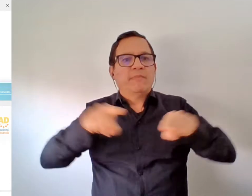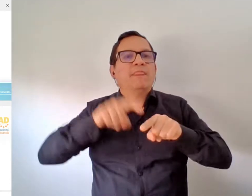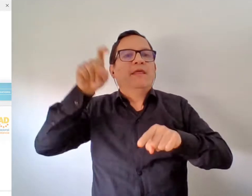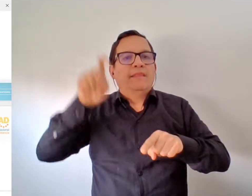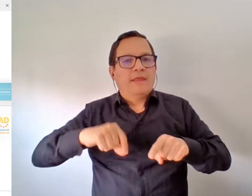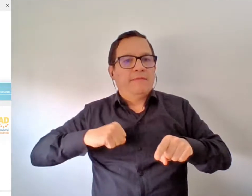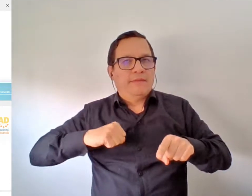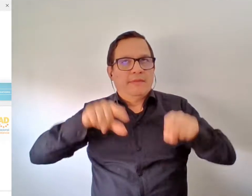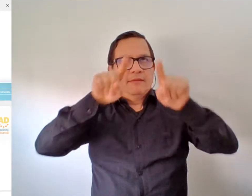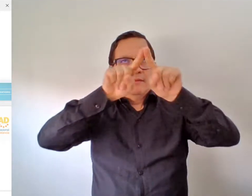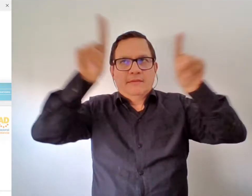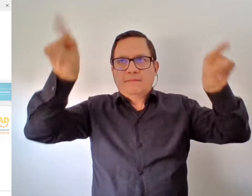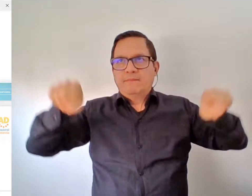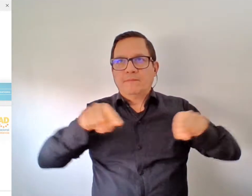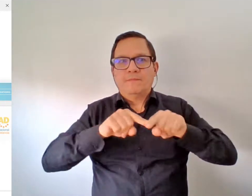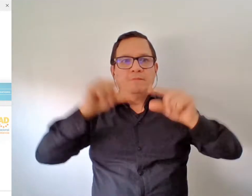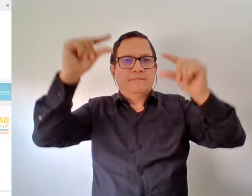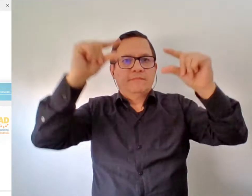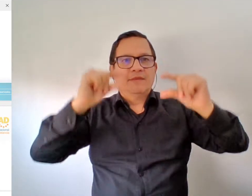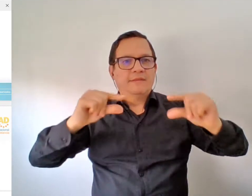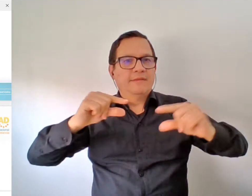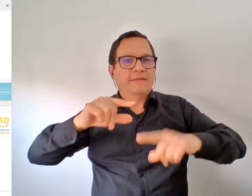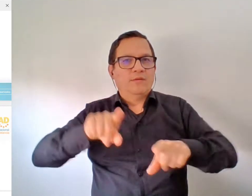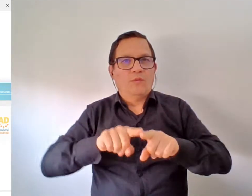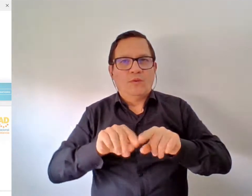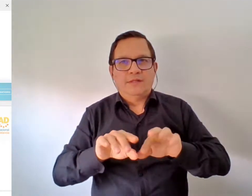entorno gráfico, escritorio,